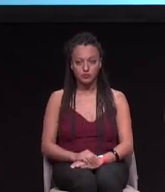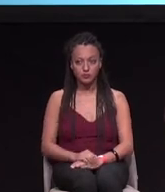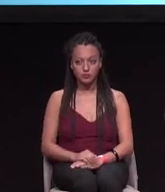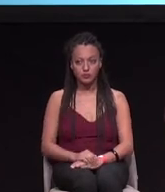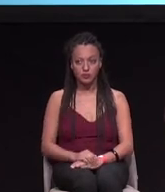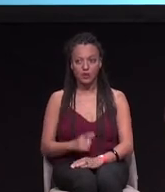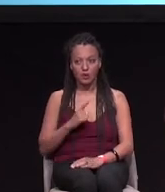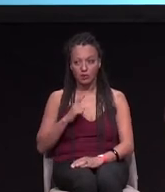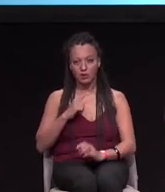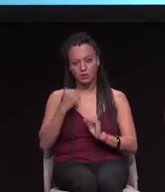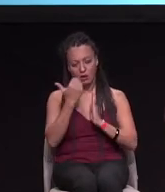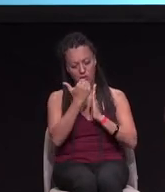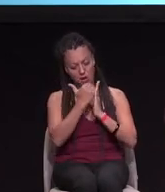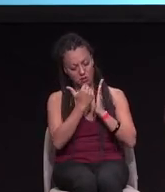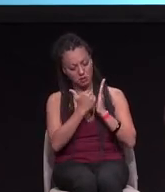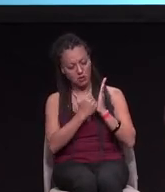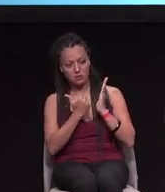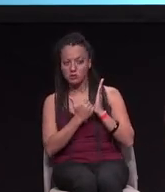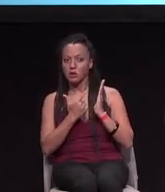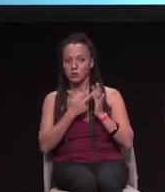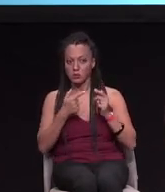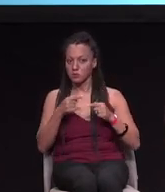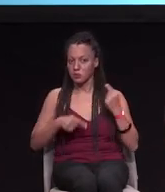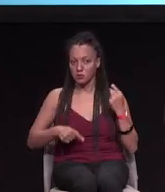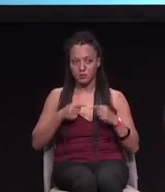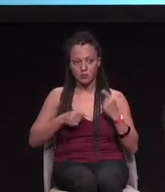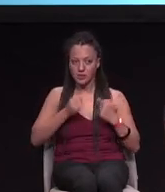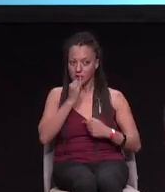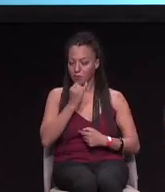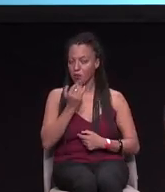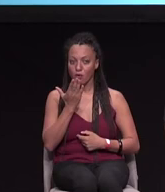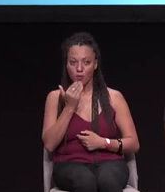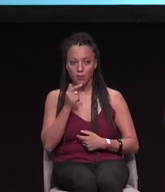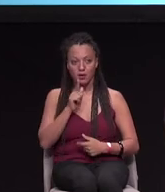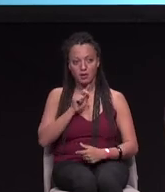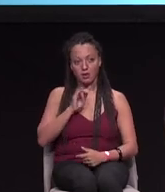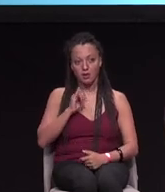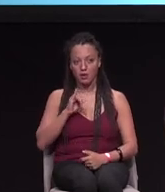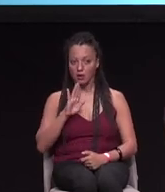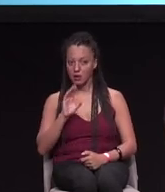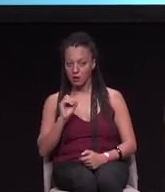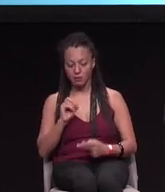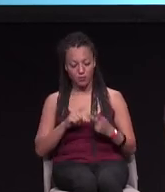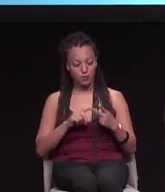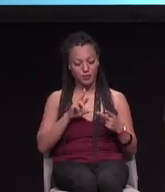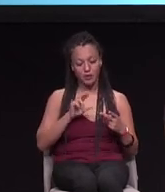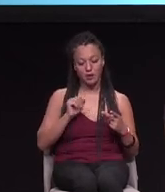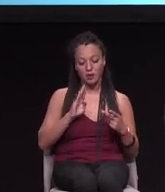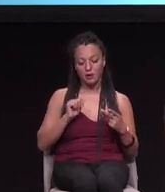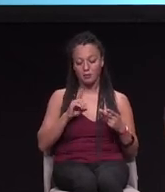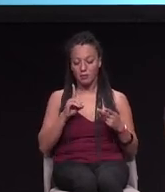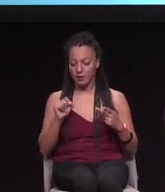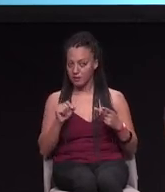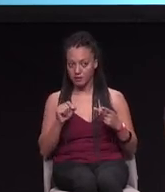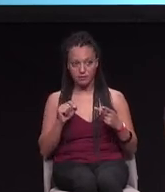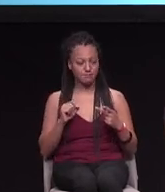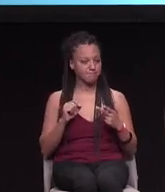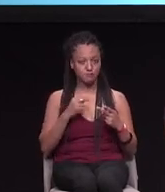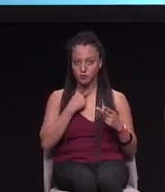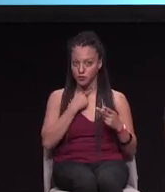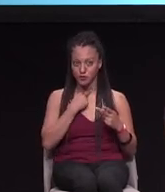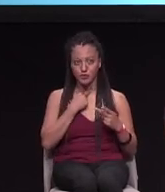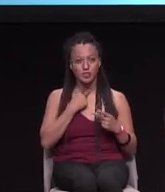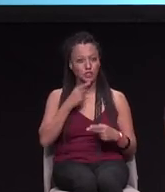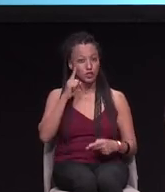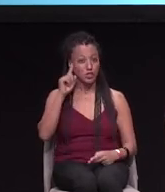de 11 de proibições eu não posso comer quiabo eu não posso comer rabada eu guardo a